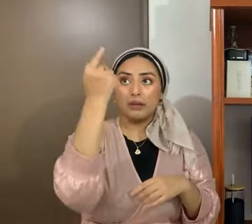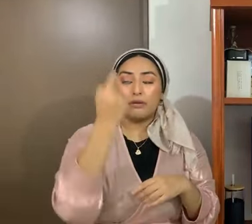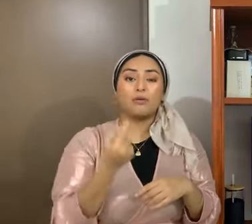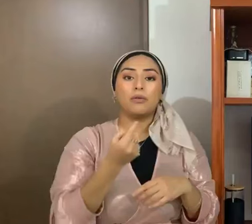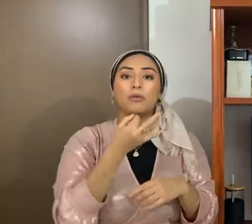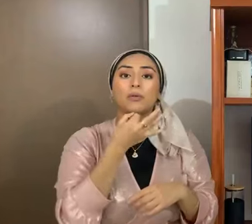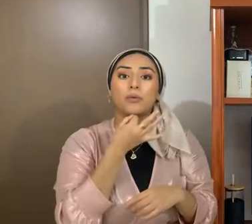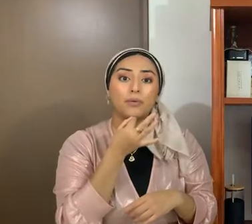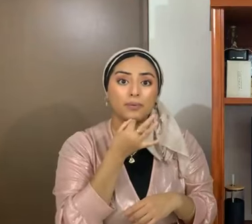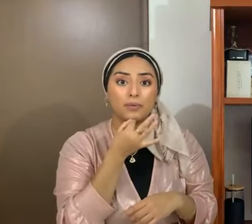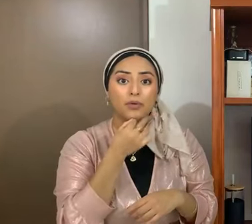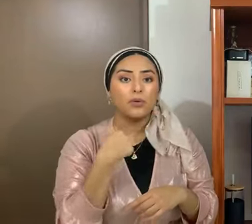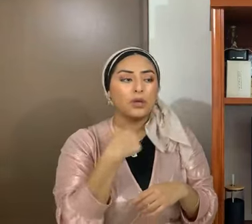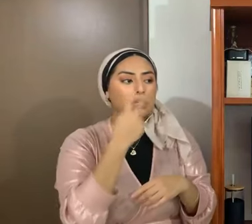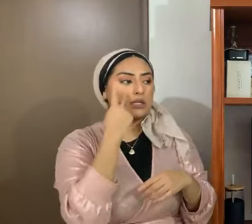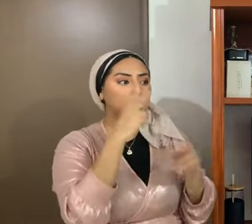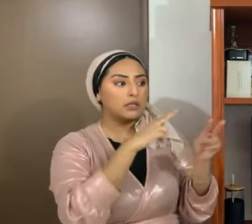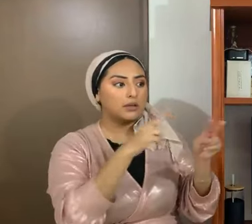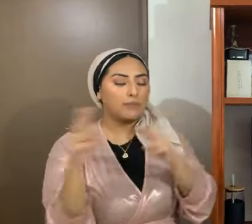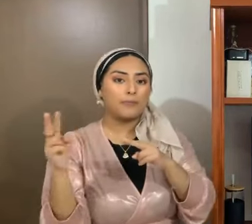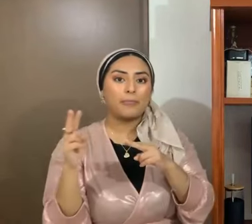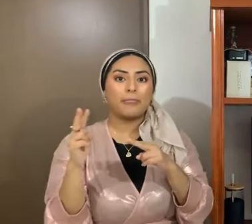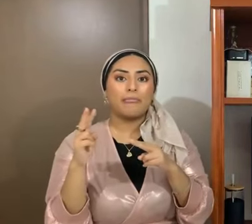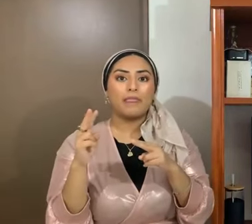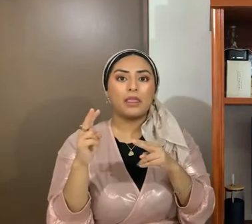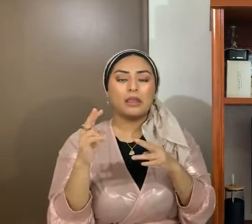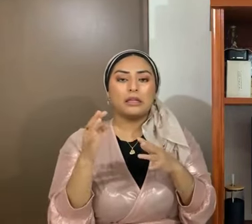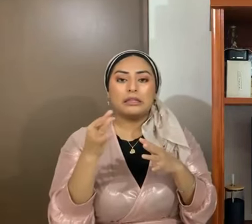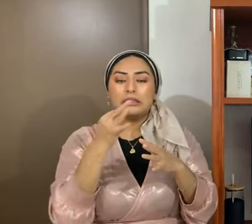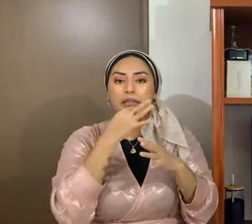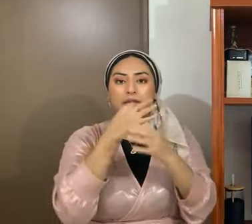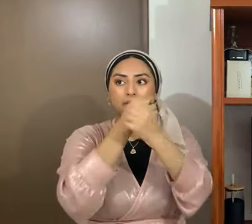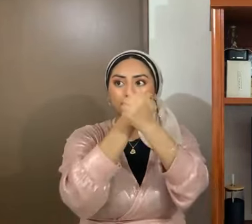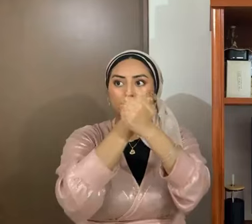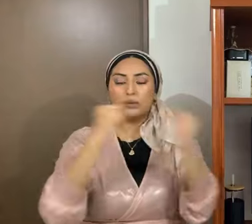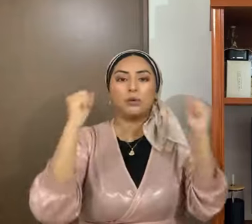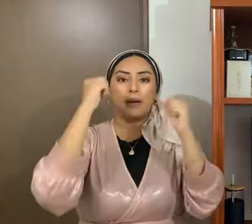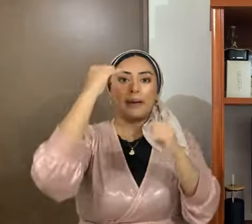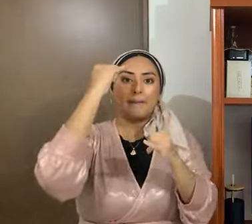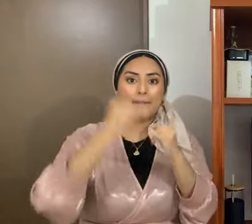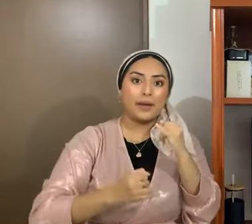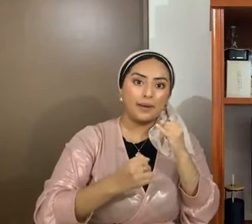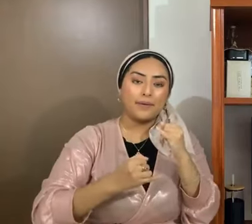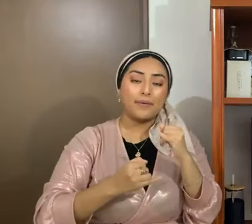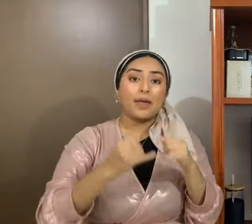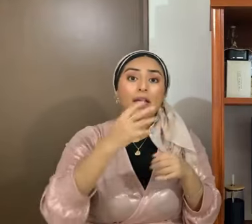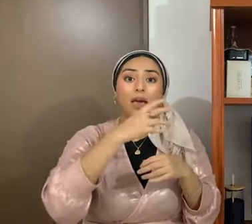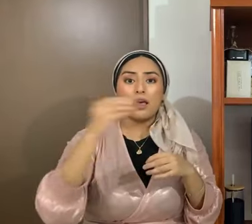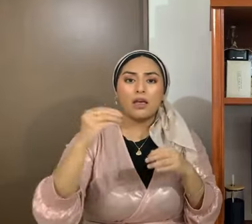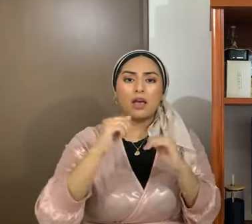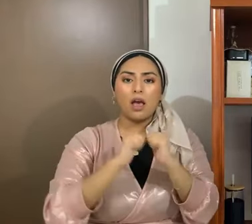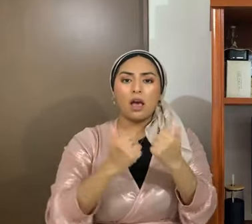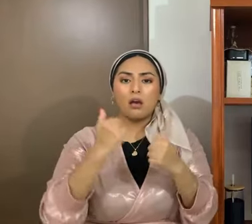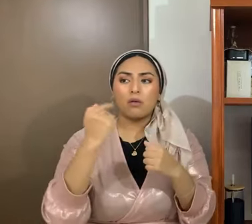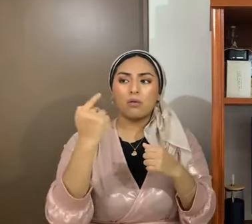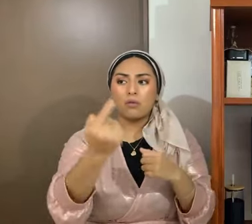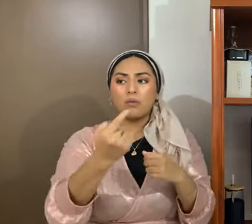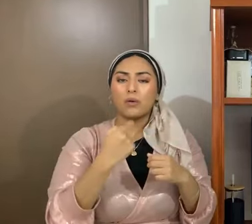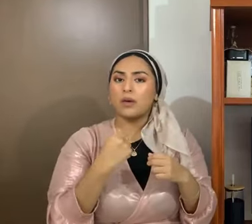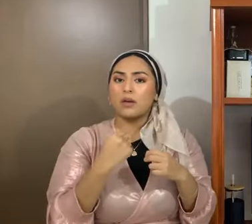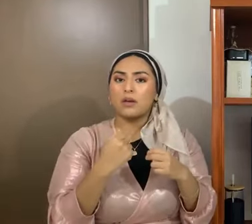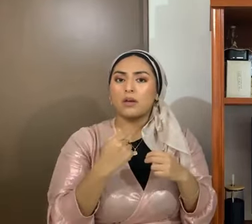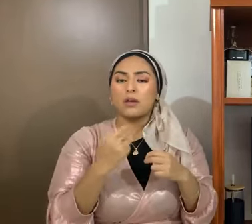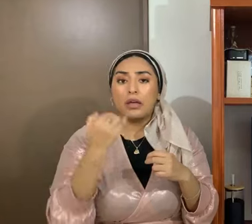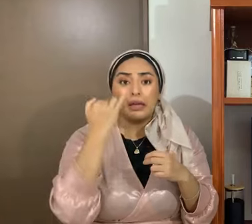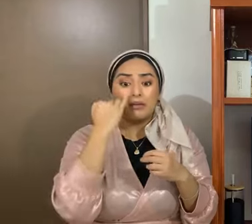aquí estamos viendo las señales. Está muy cerca la redención final. ¿Y cómo estamos nosotros?